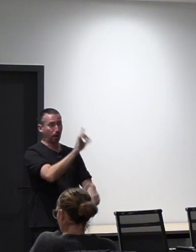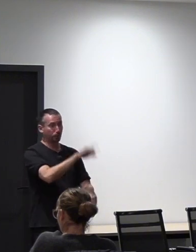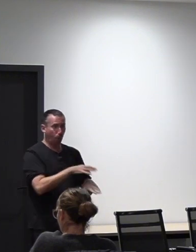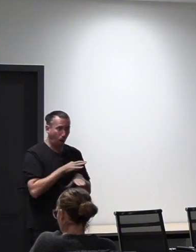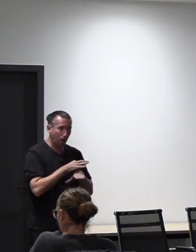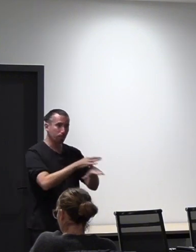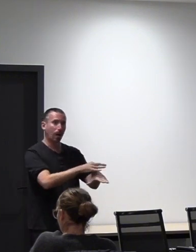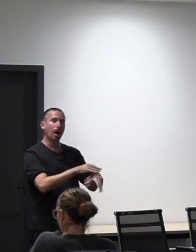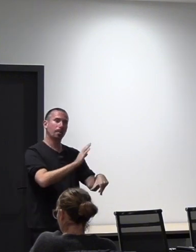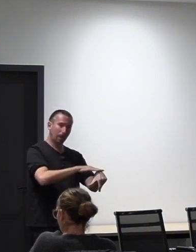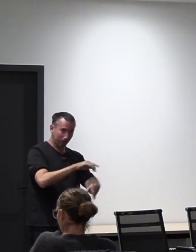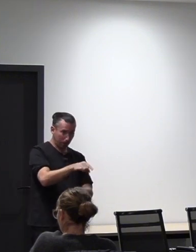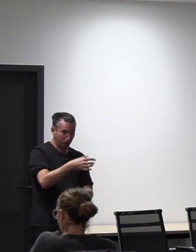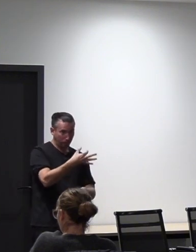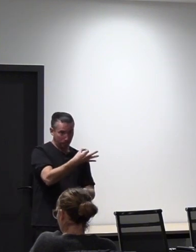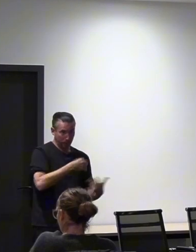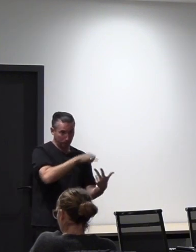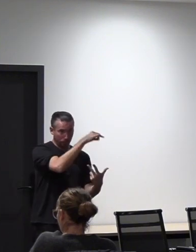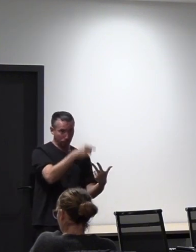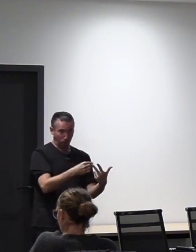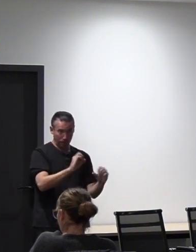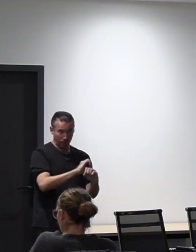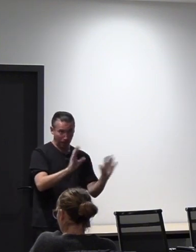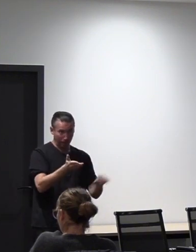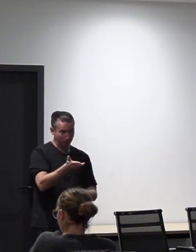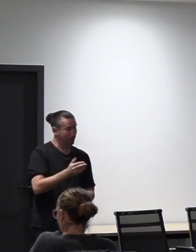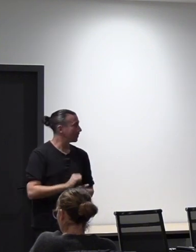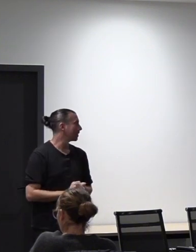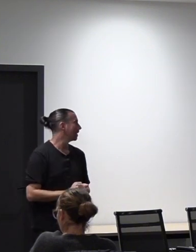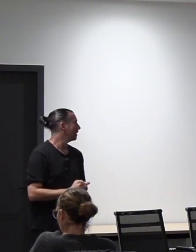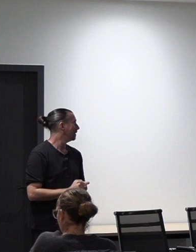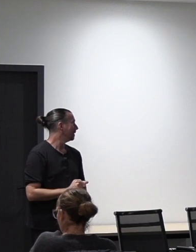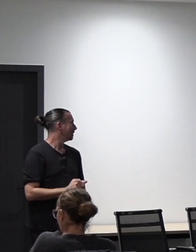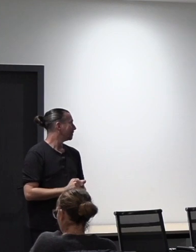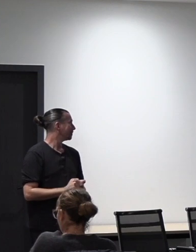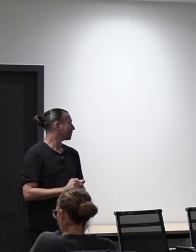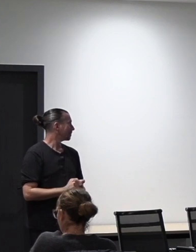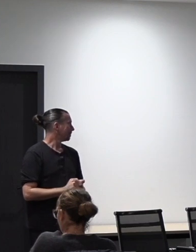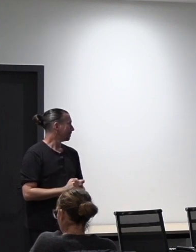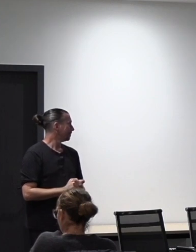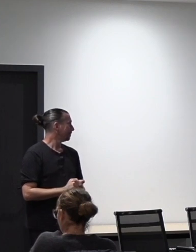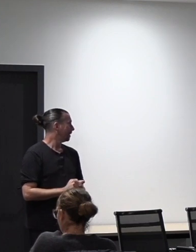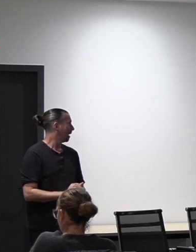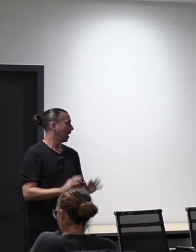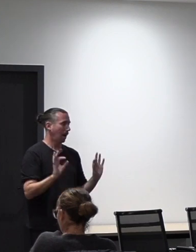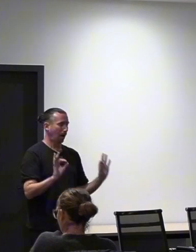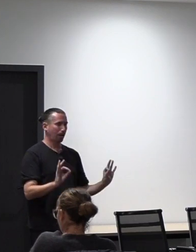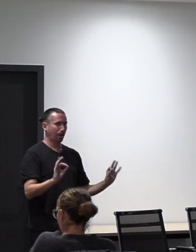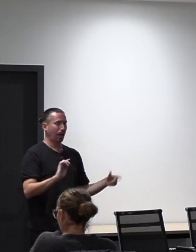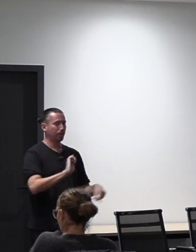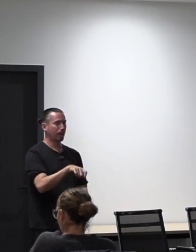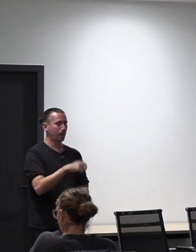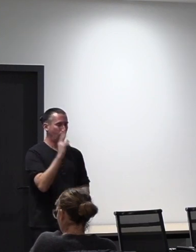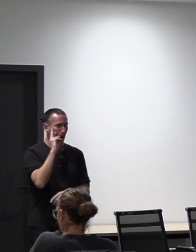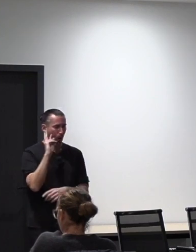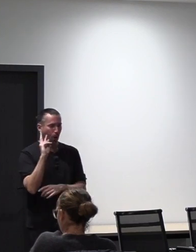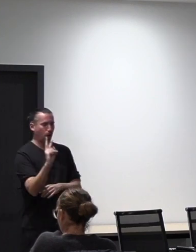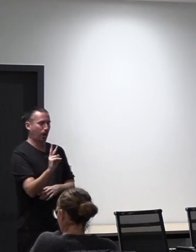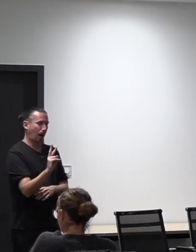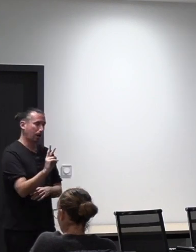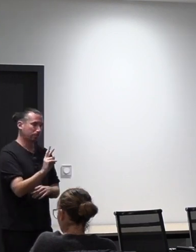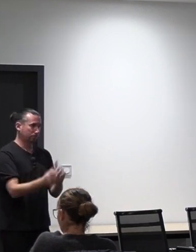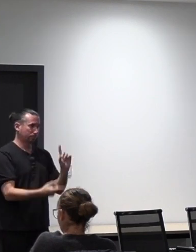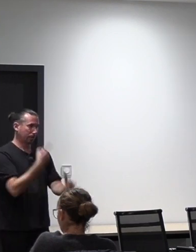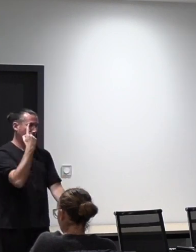prévenir, ce que tu as très bien dit, évidemment. Alors si on continue, on peut dire que le regard est fondamental. Vous avez le